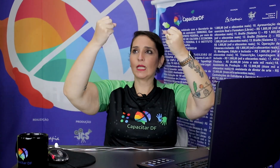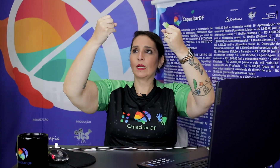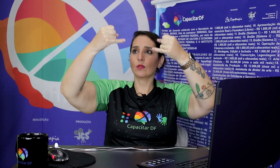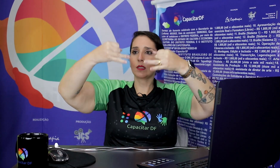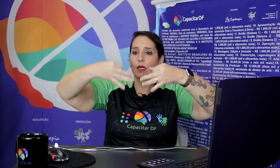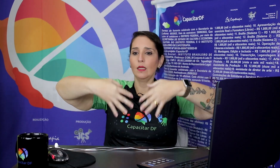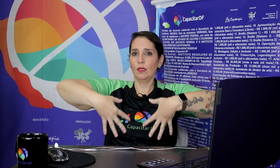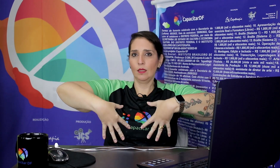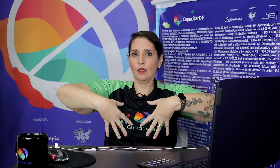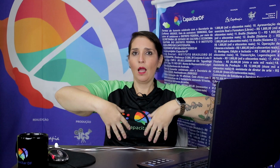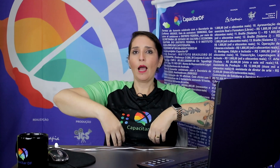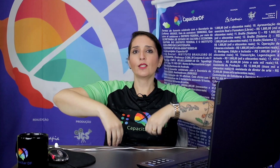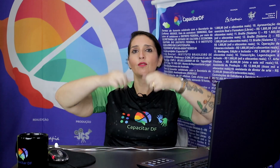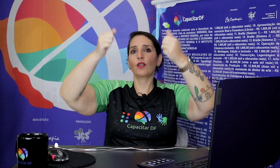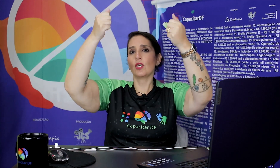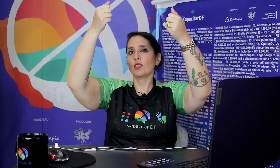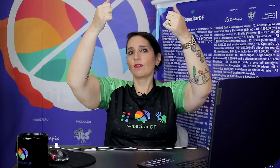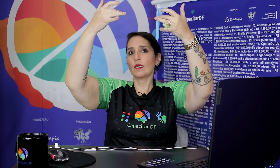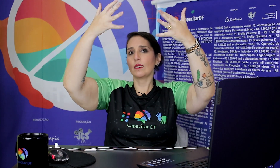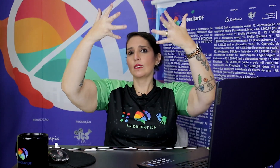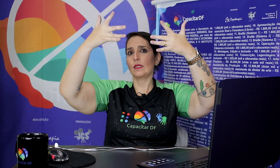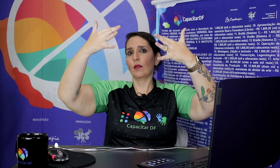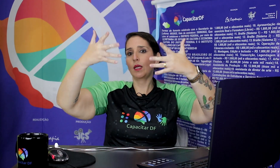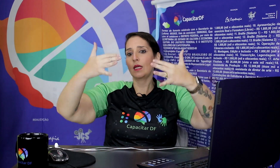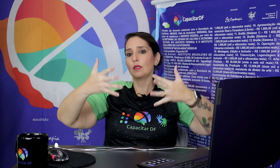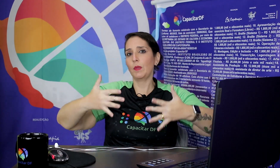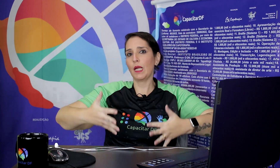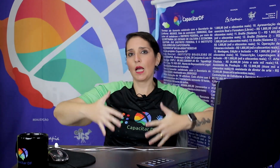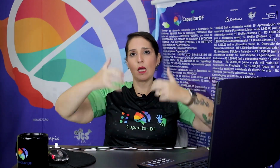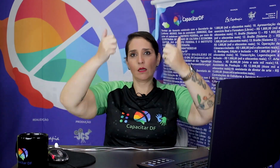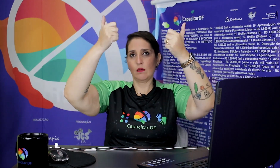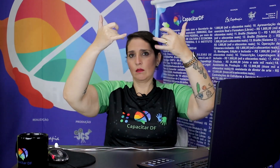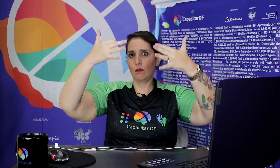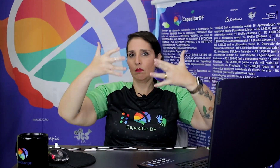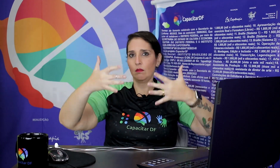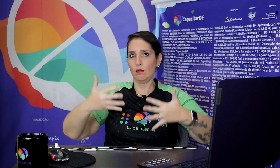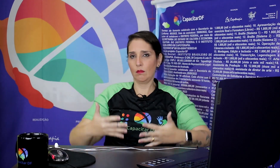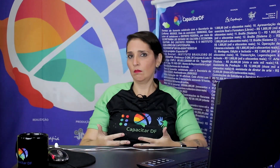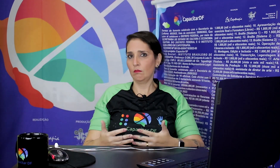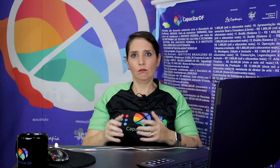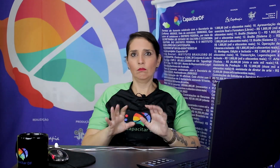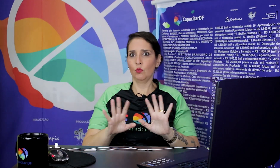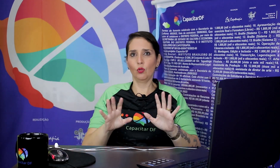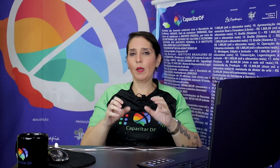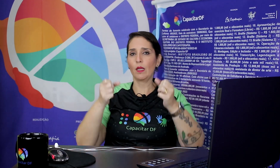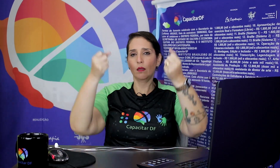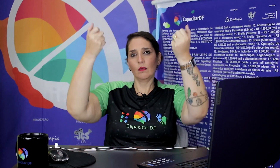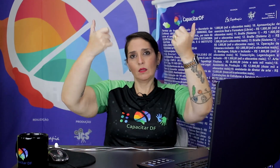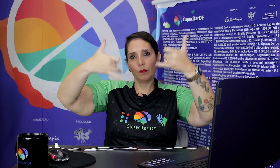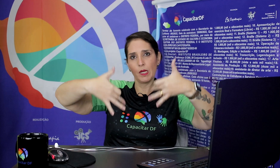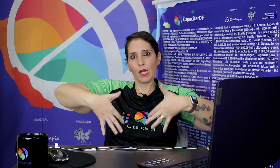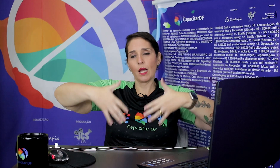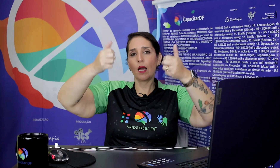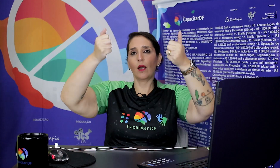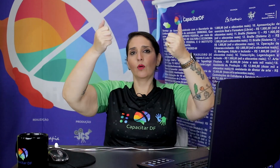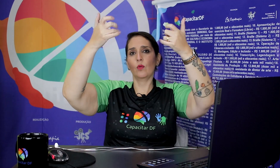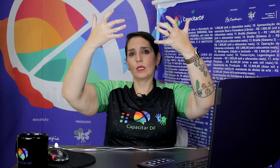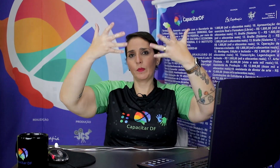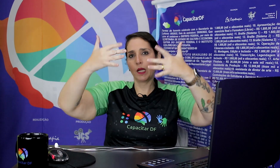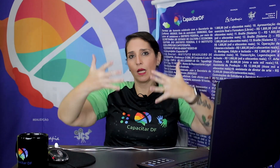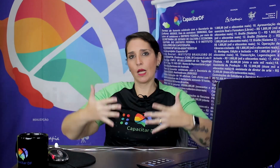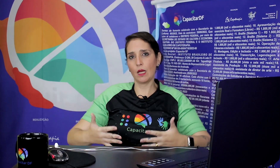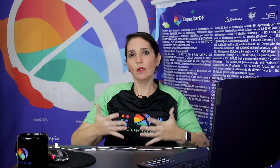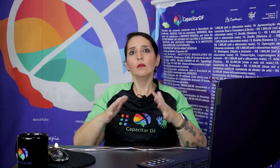os dedos, né? A gente vê gente fazendo assim também, explicar. Tudo bem. Explicar